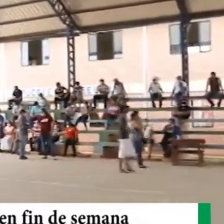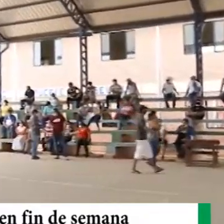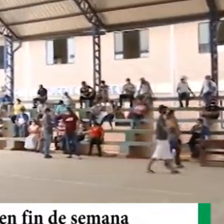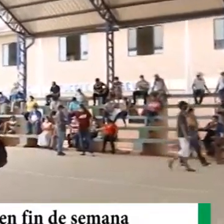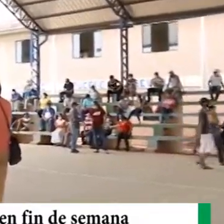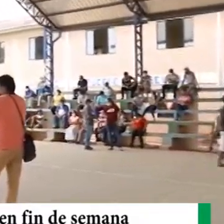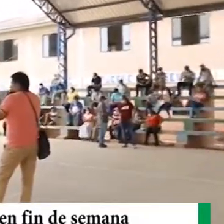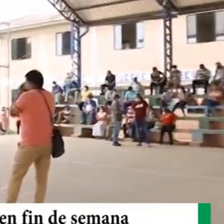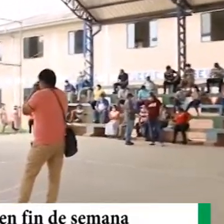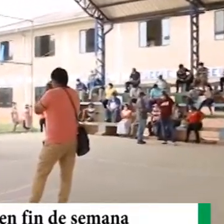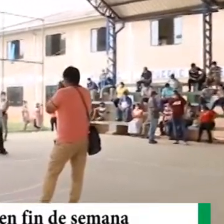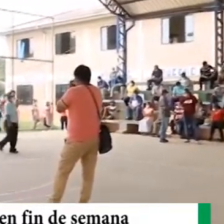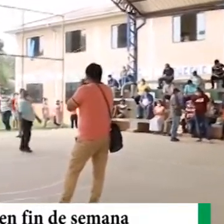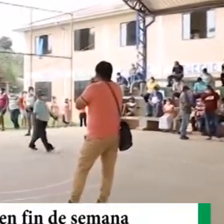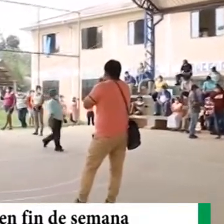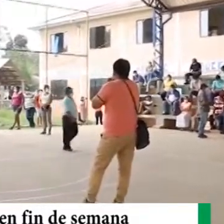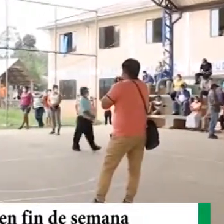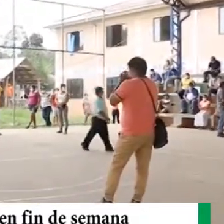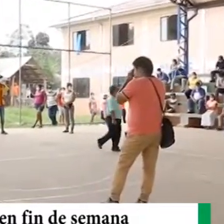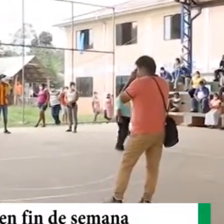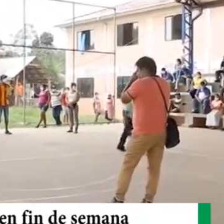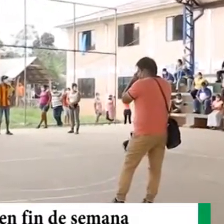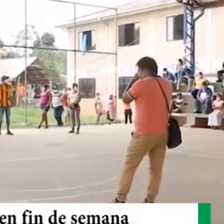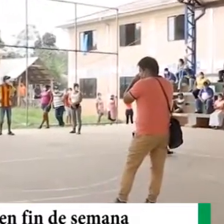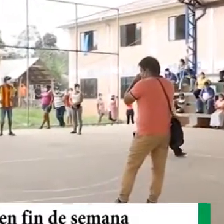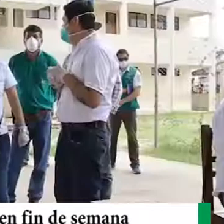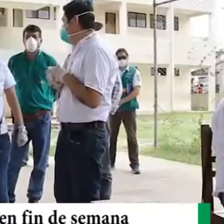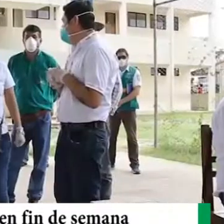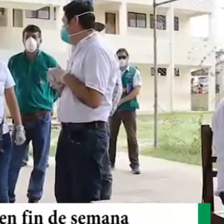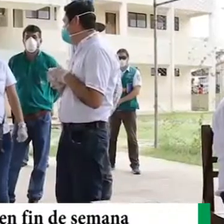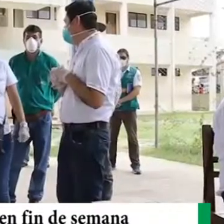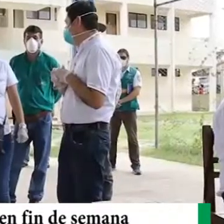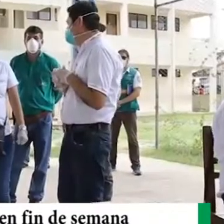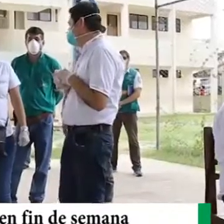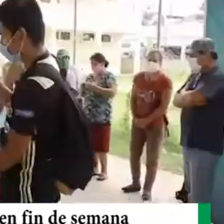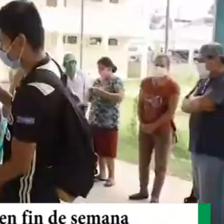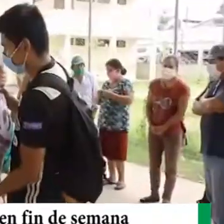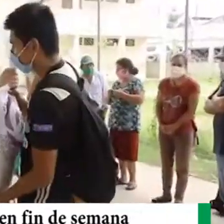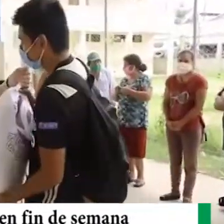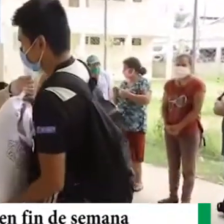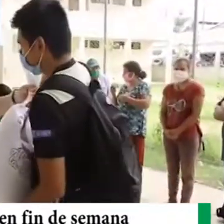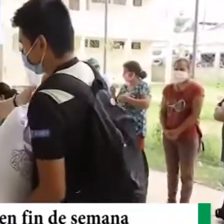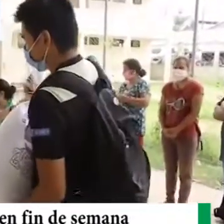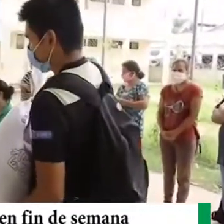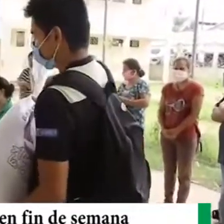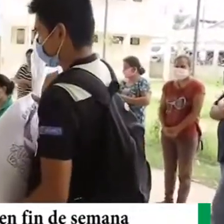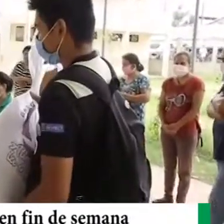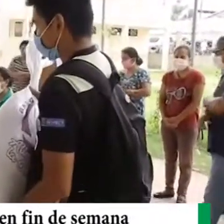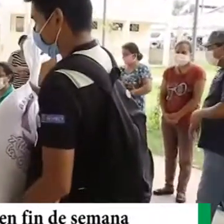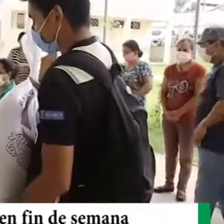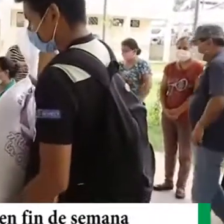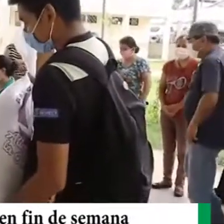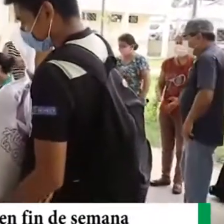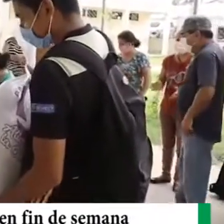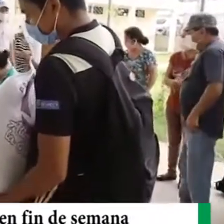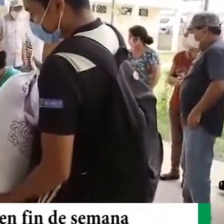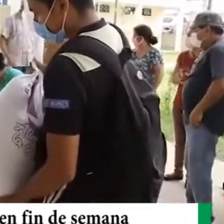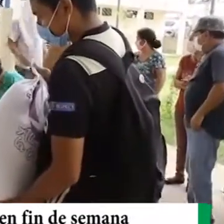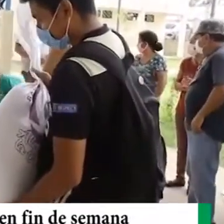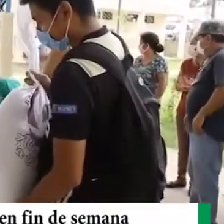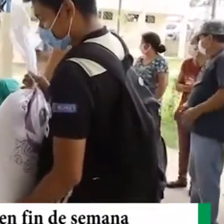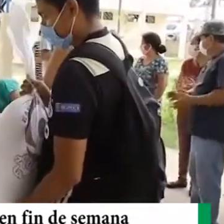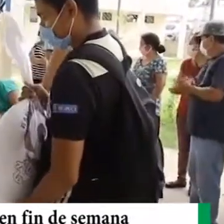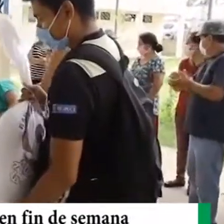familias beneficiarias. Tenemos 910 familias beneficiarias en el municipio de Buenavista y en el total de la